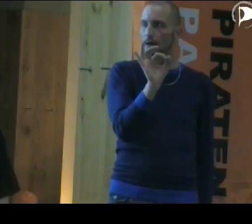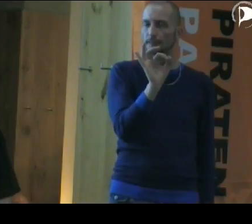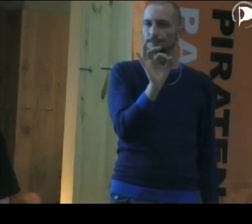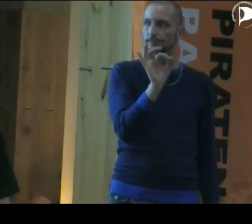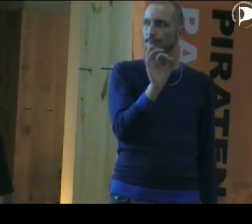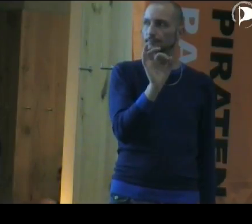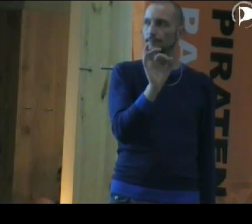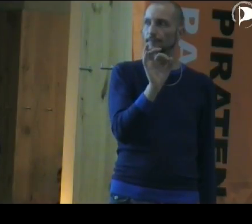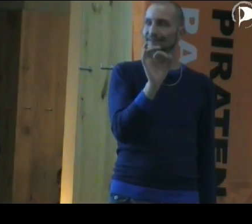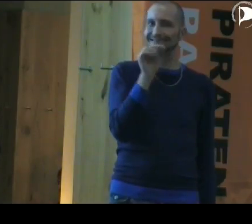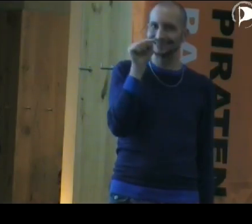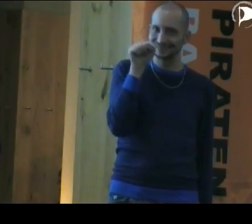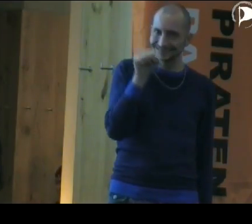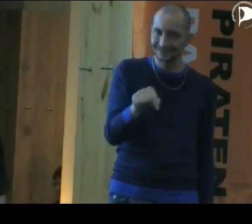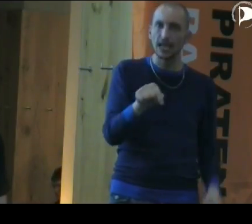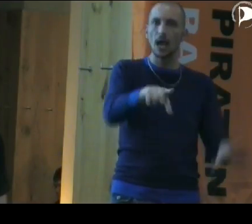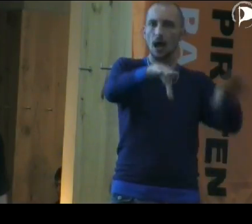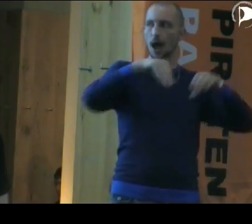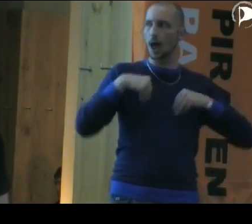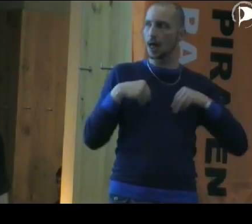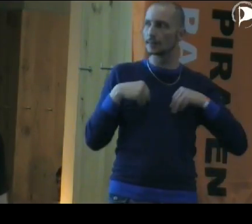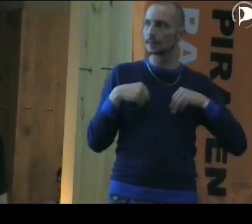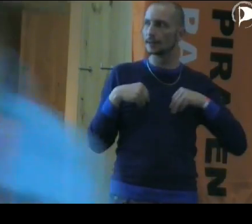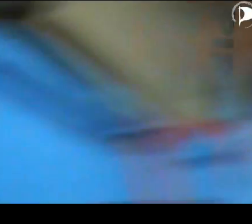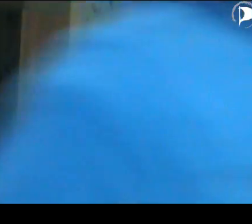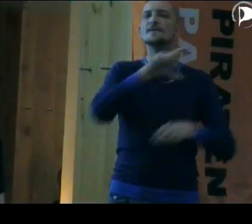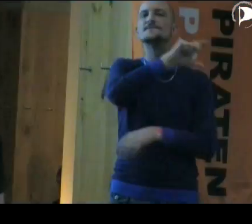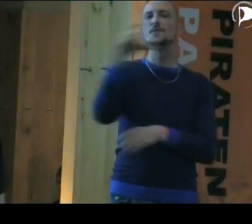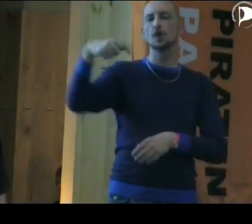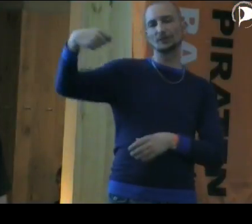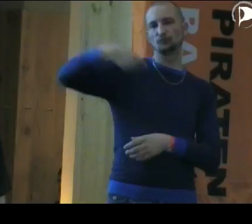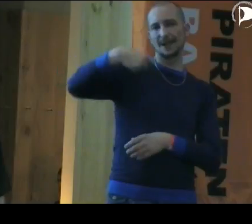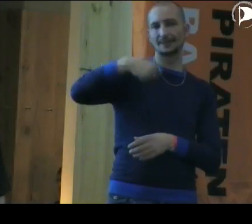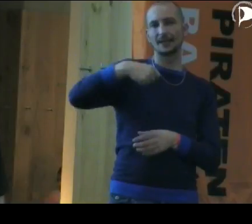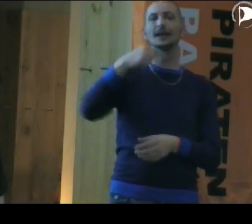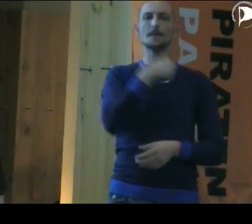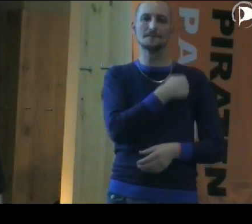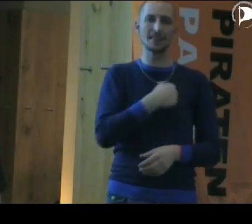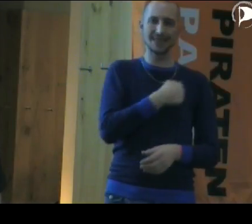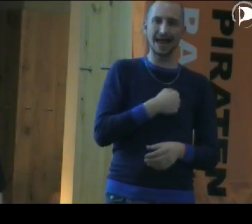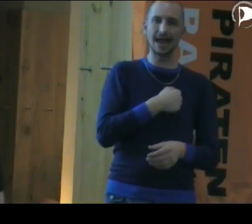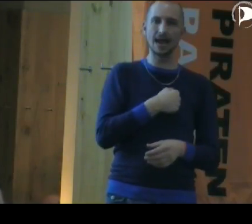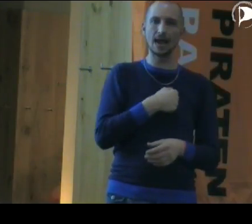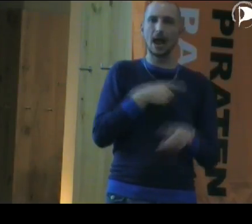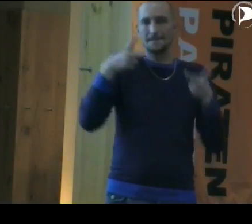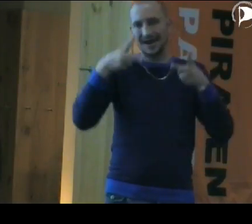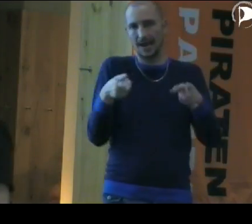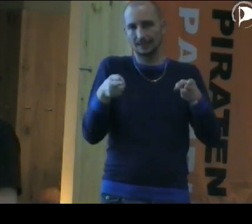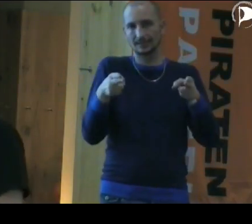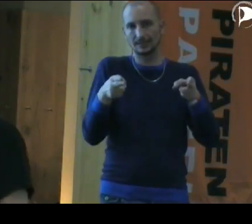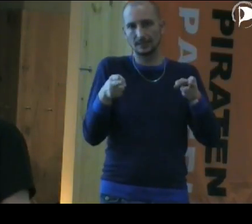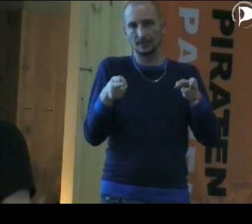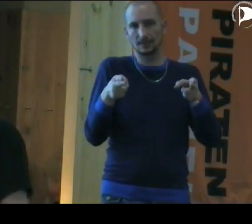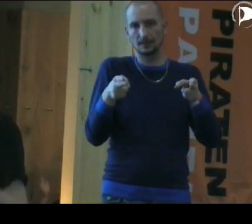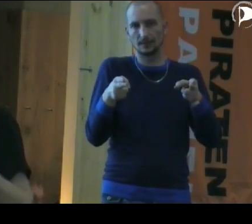die annahme kommt film enden die partei zunächst setzen das ist die frage